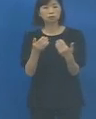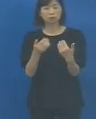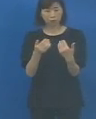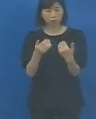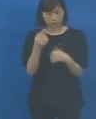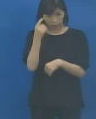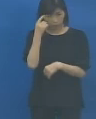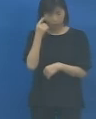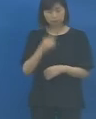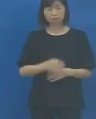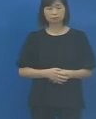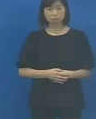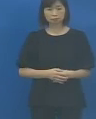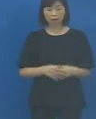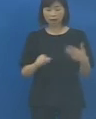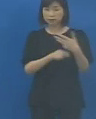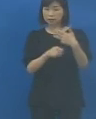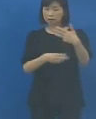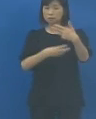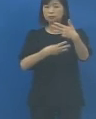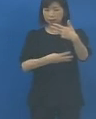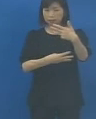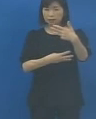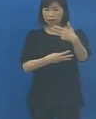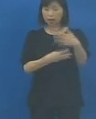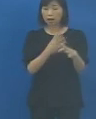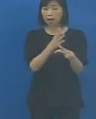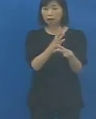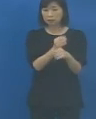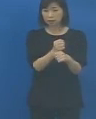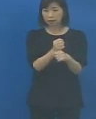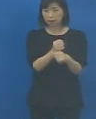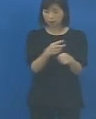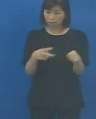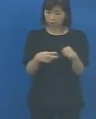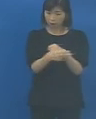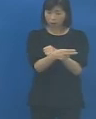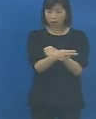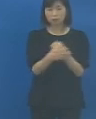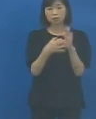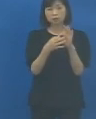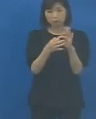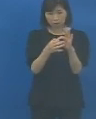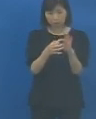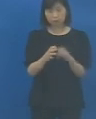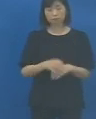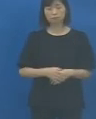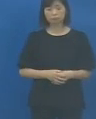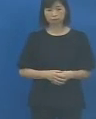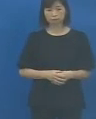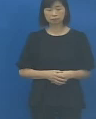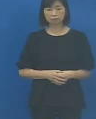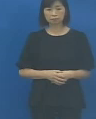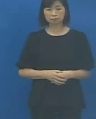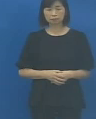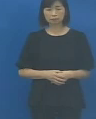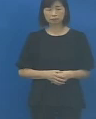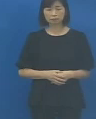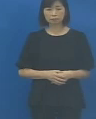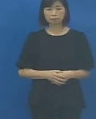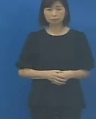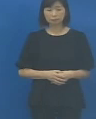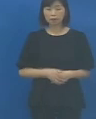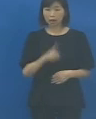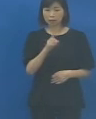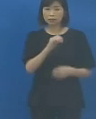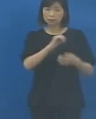。で8月3日に期限が来るものにつきましてはですね、これは一定の